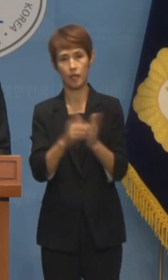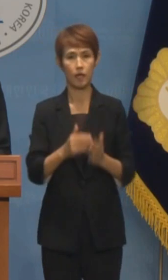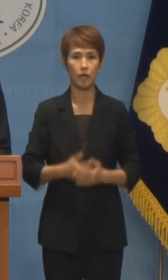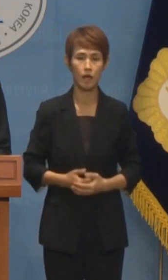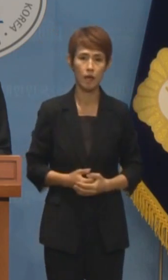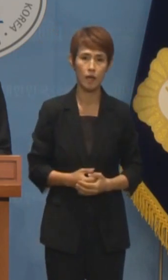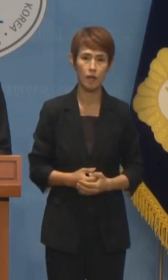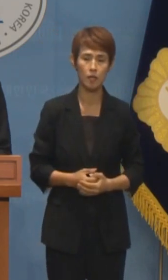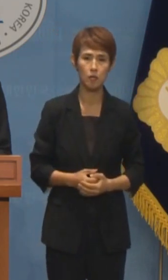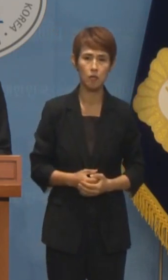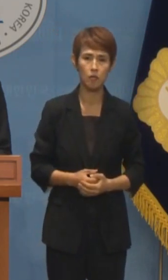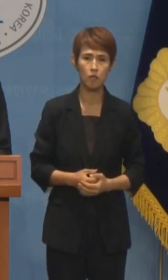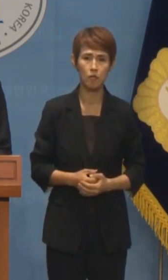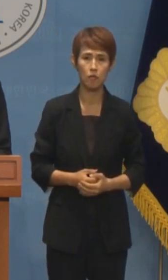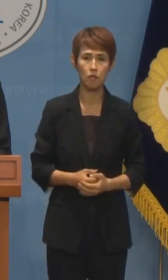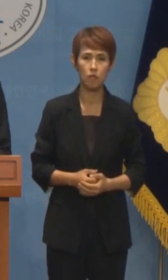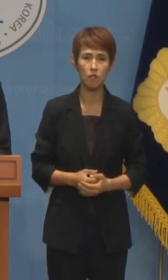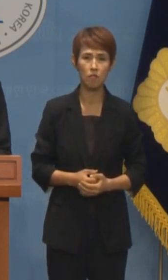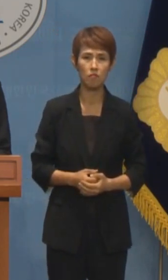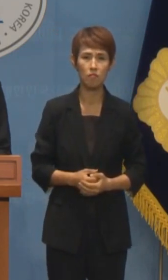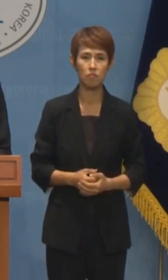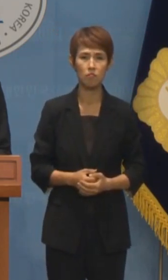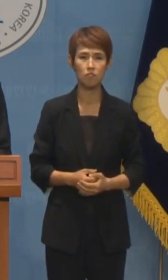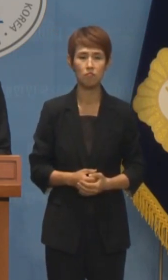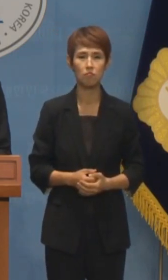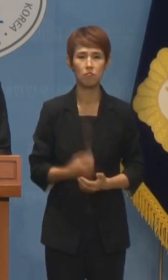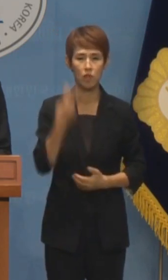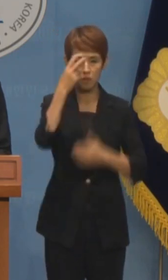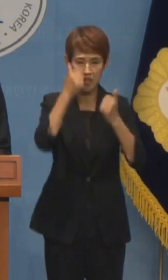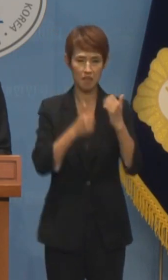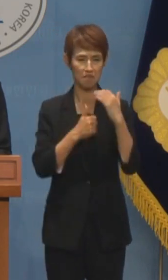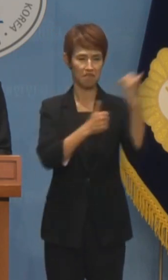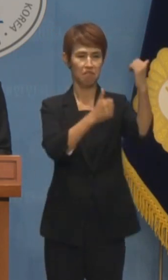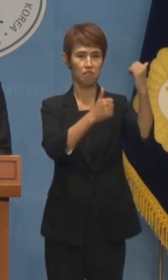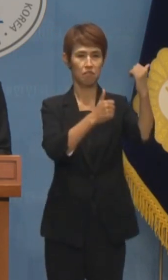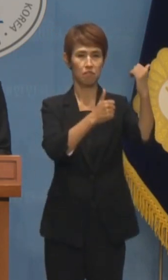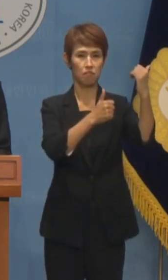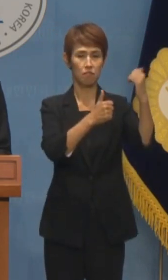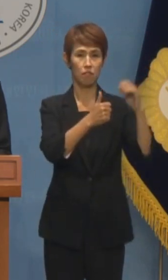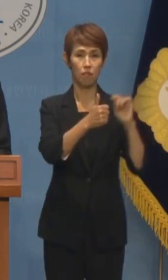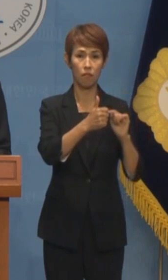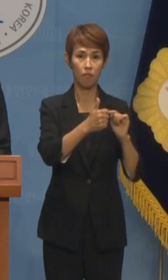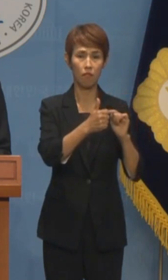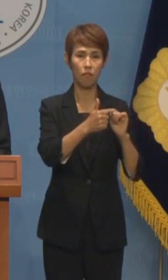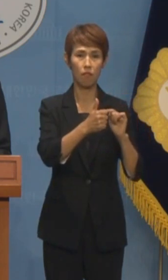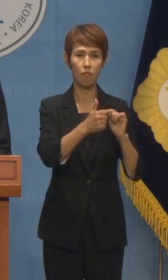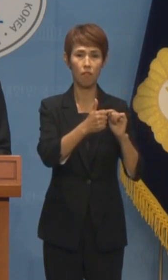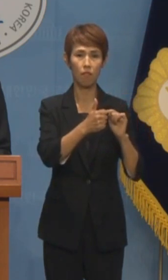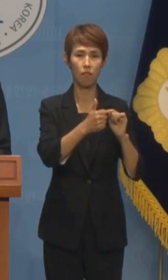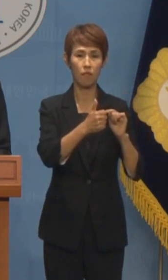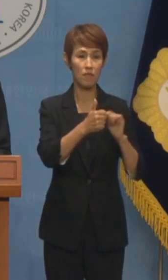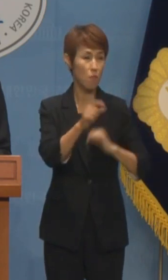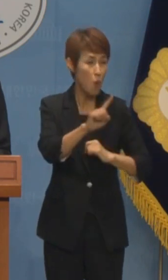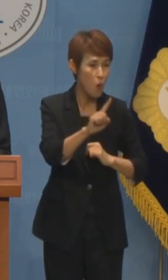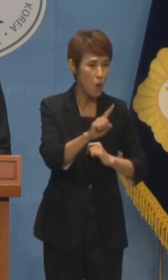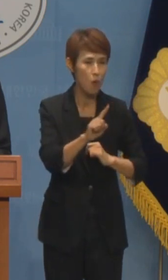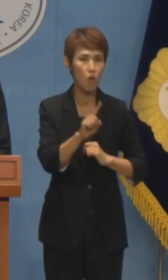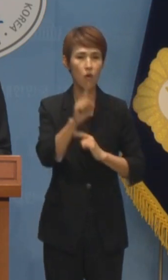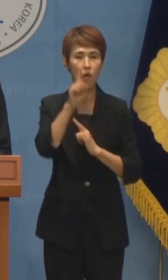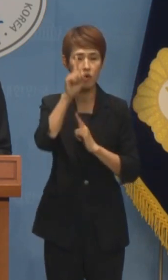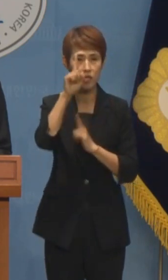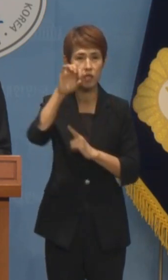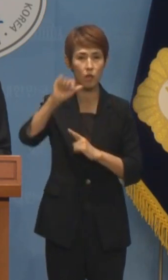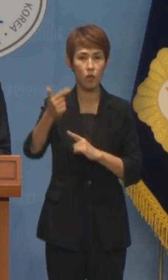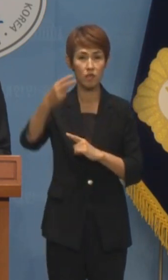더욱 과관인 것은 황제 출장 조사를 조사하겠다는 이원석 검찰총장에 대해